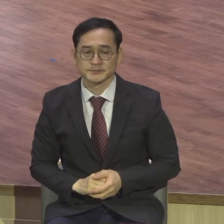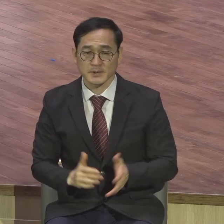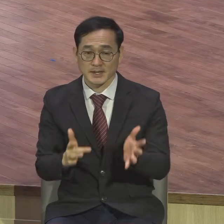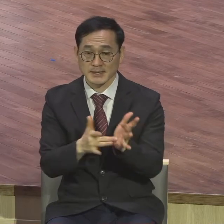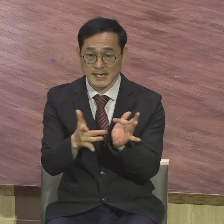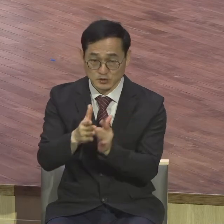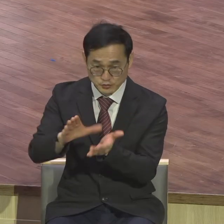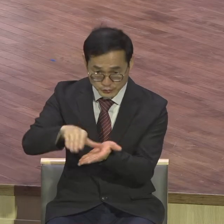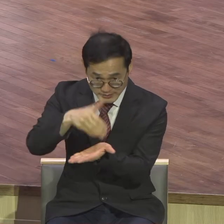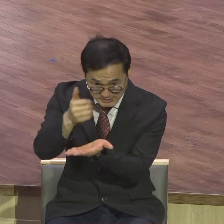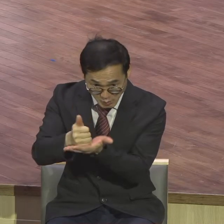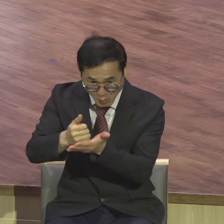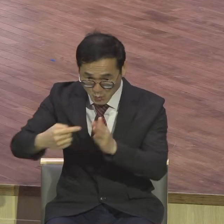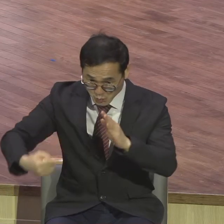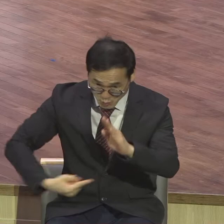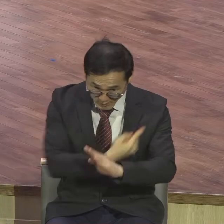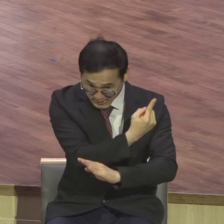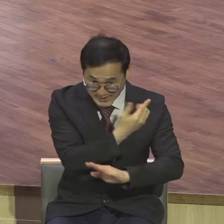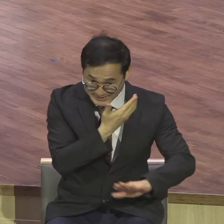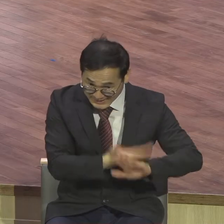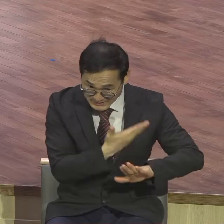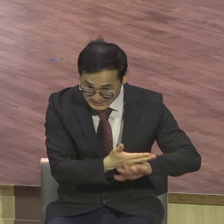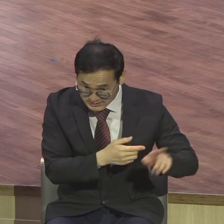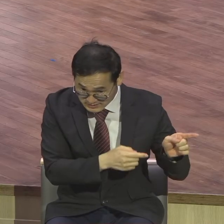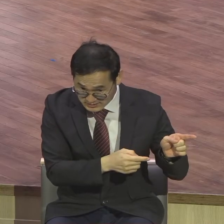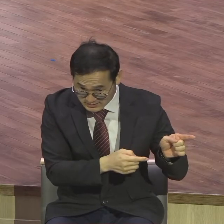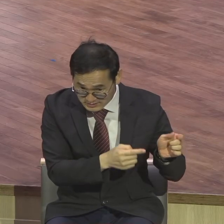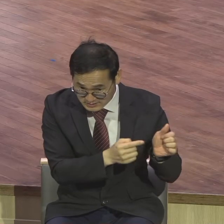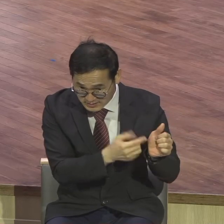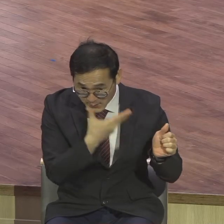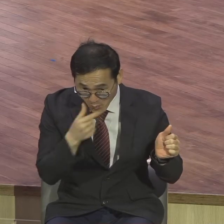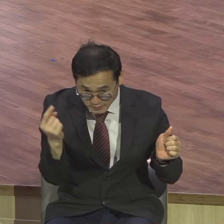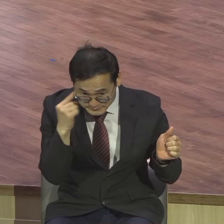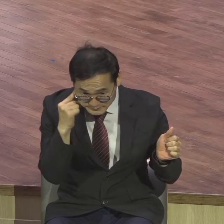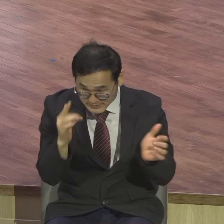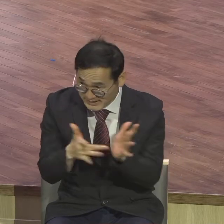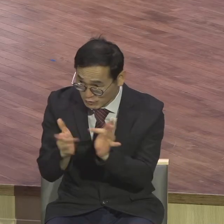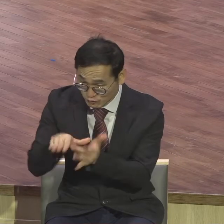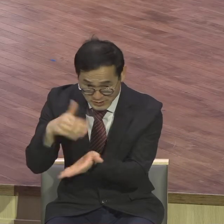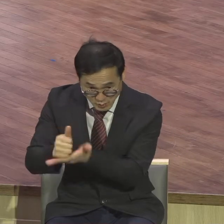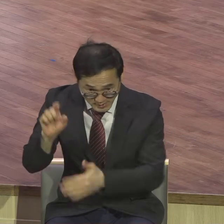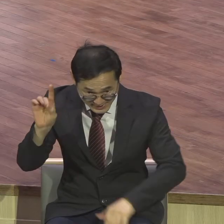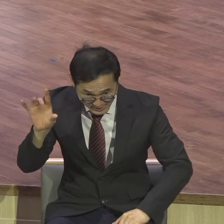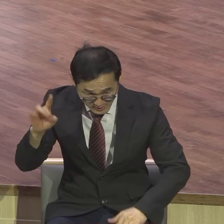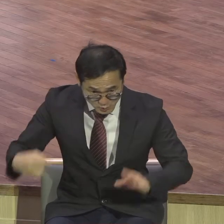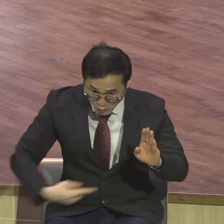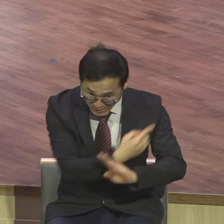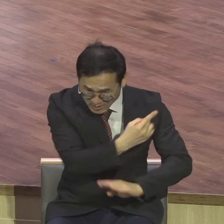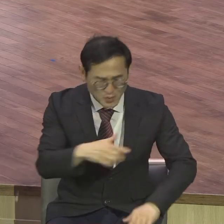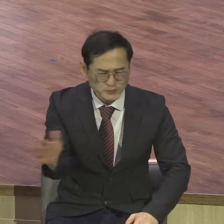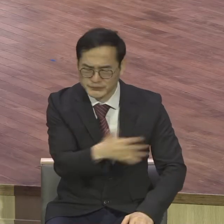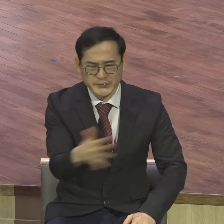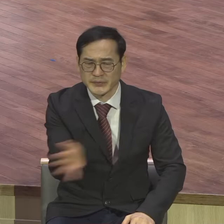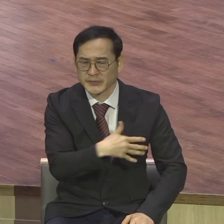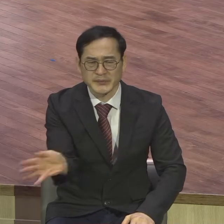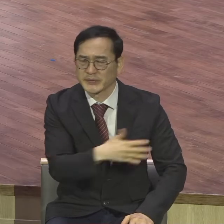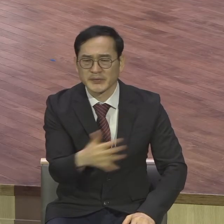예수 그리스도 외에 다른 복음은 절대 없다라고 강조하는 내용이